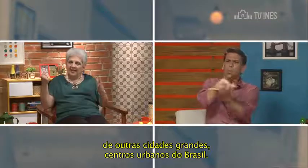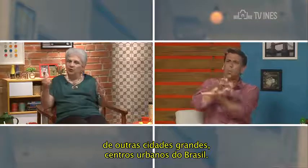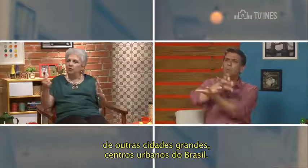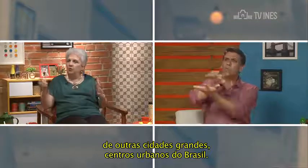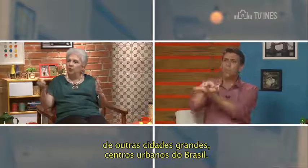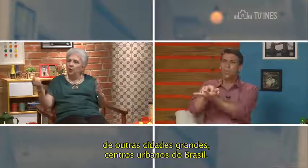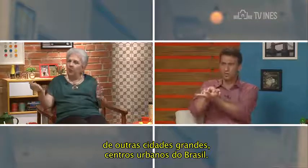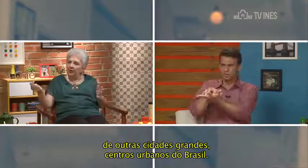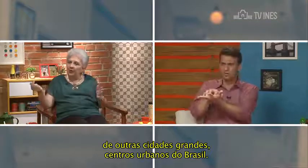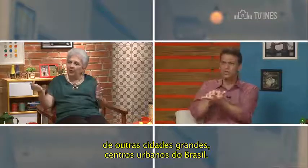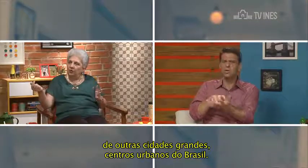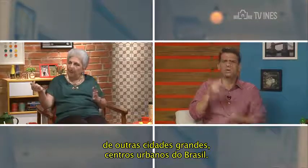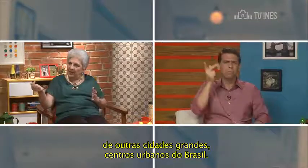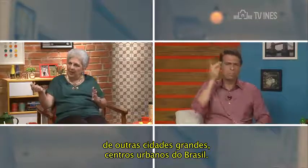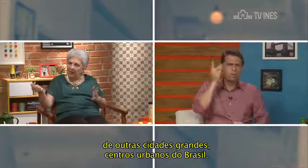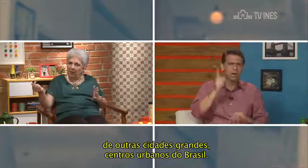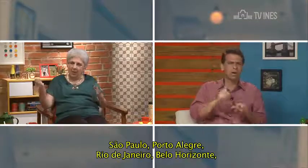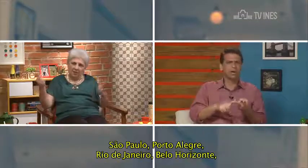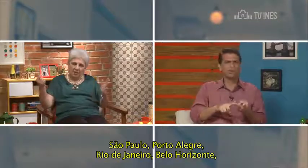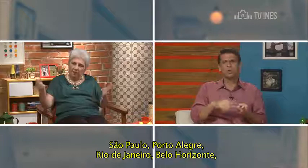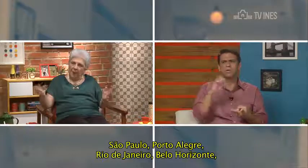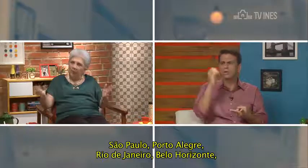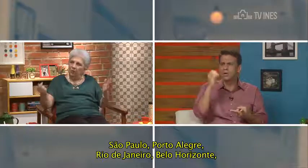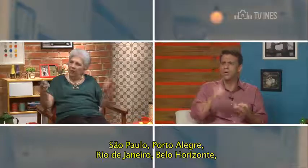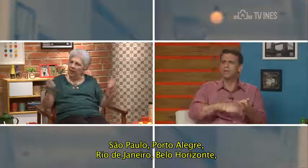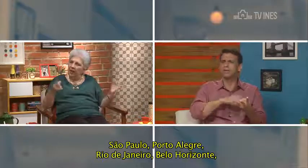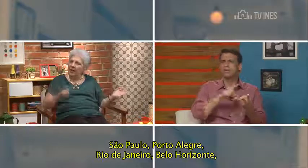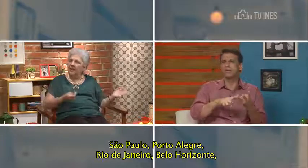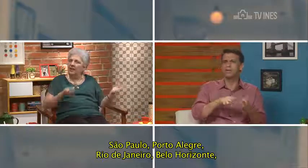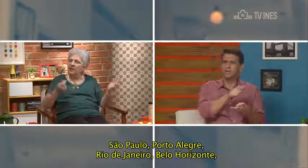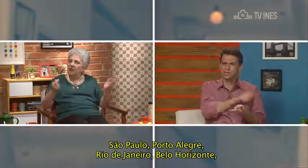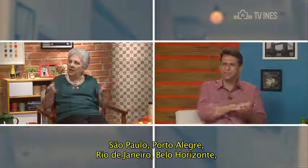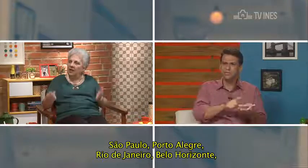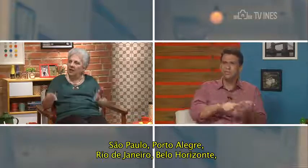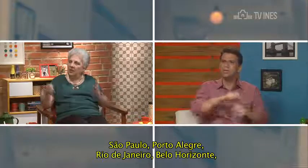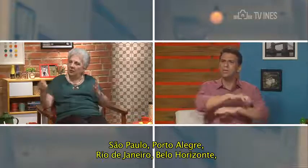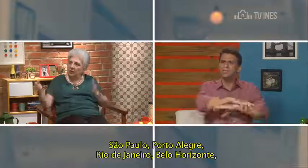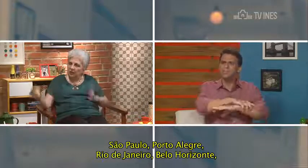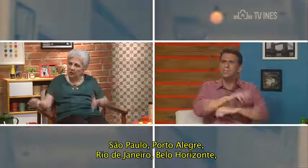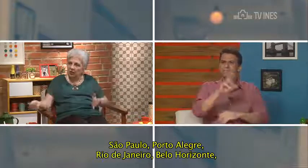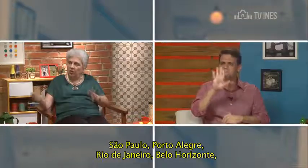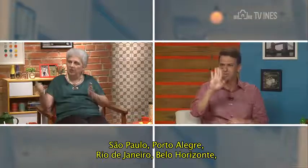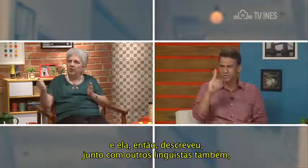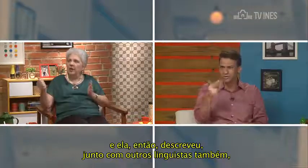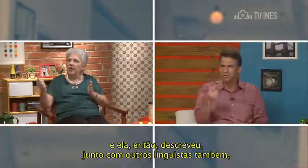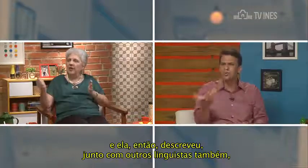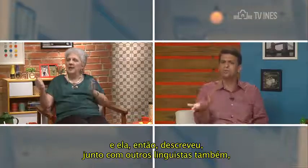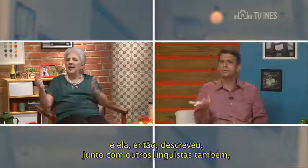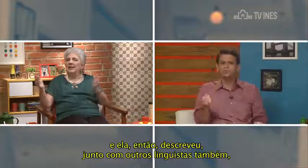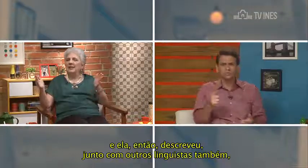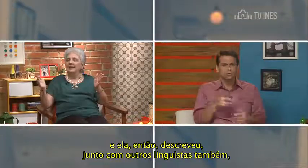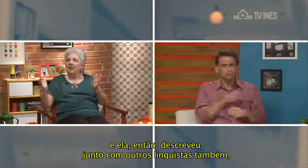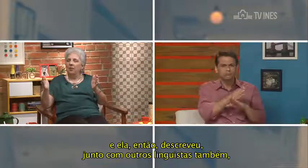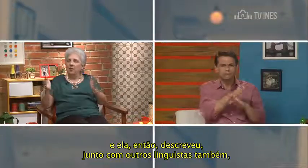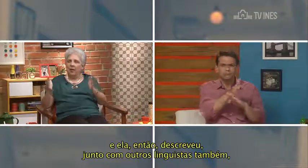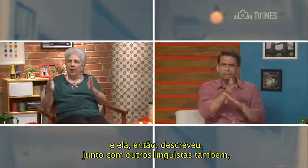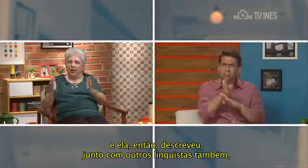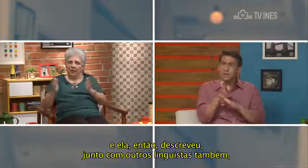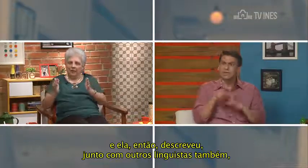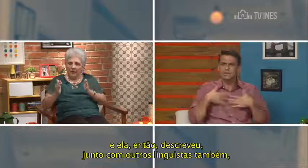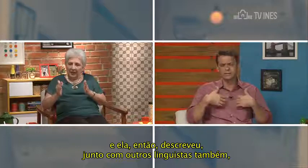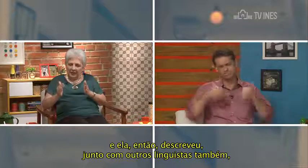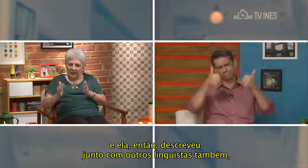Centros urbanos Do Brasil São Paulo Porto Alegre Rio de Janeiro E ela Então